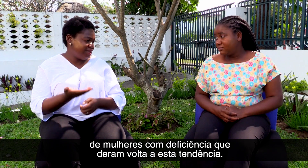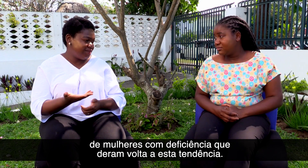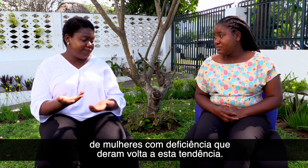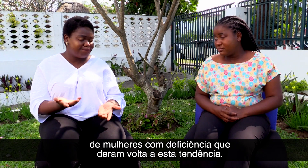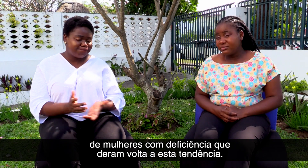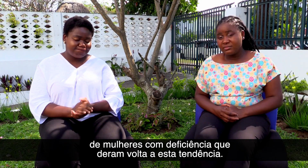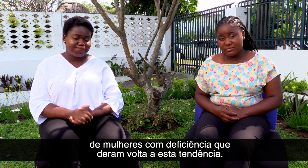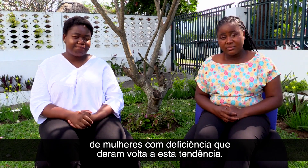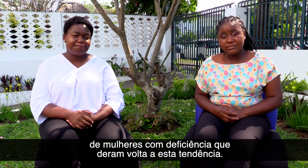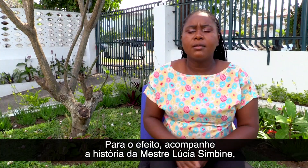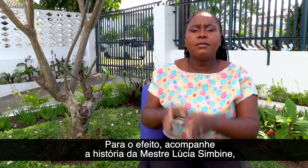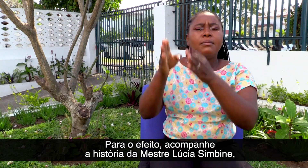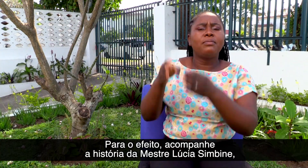tendência.